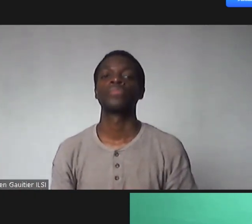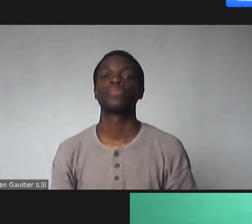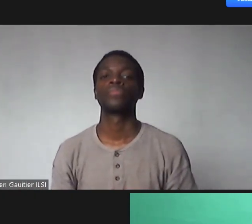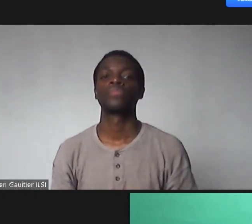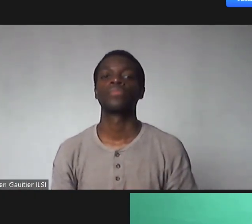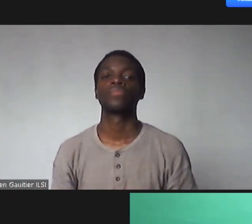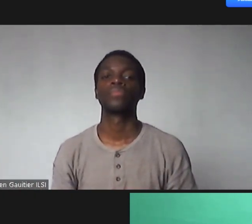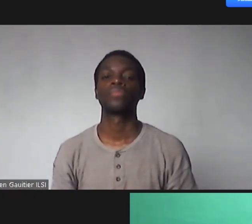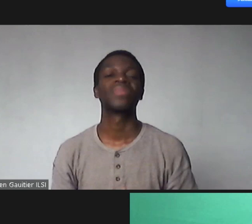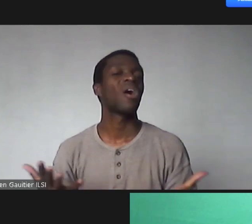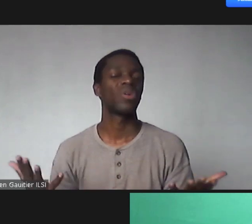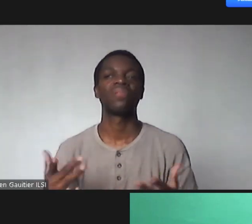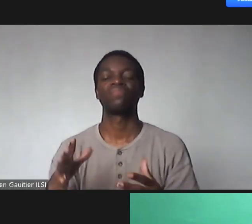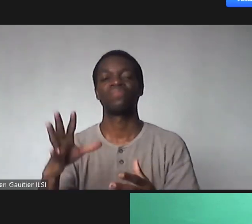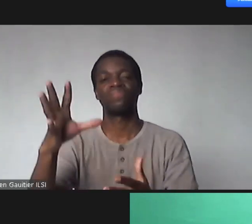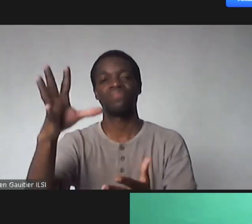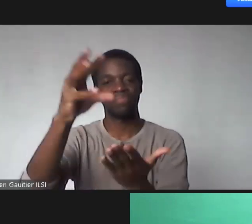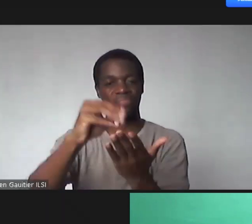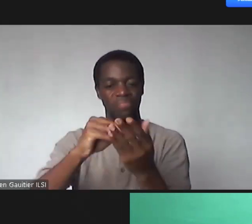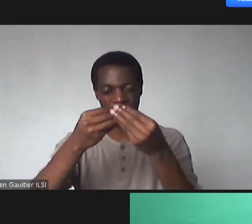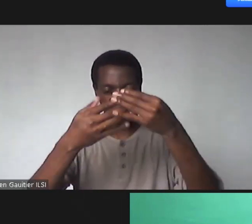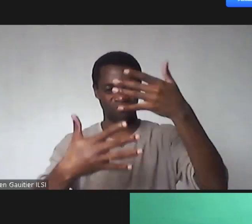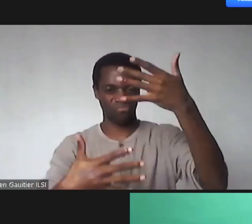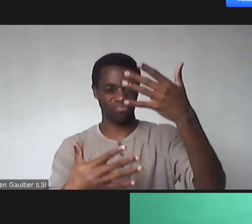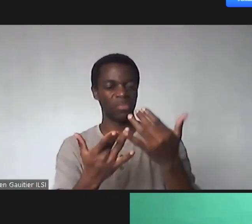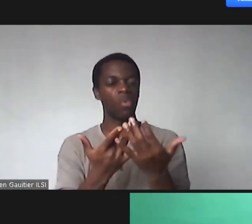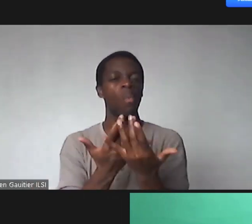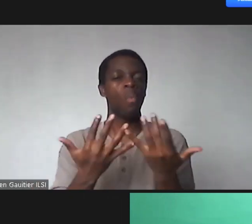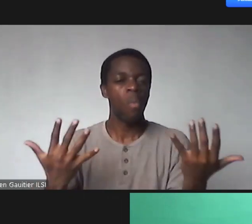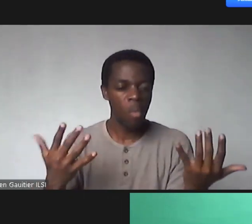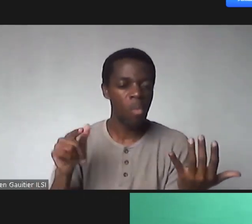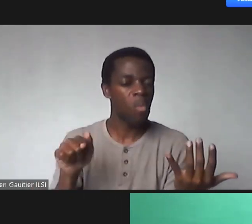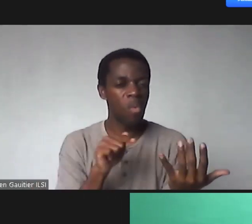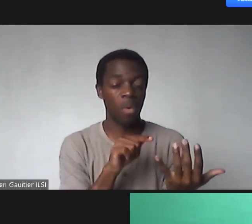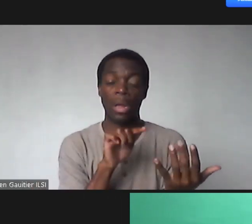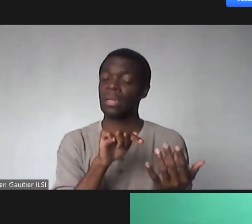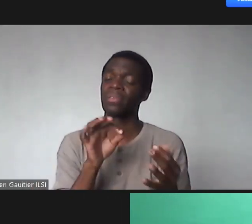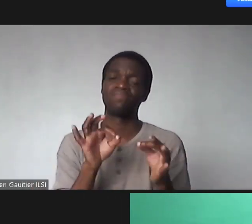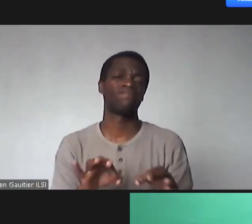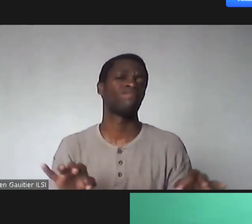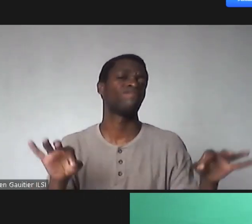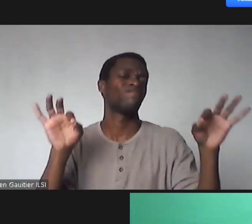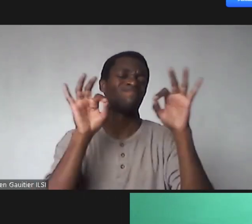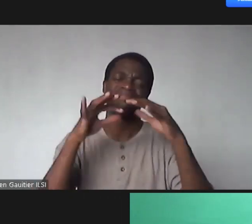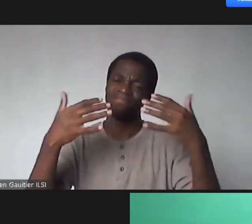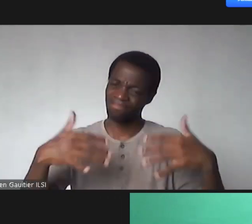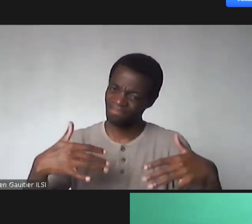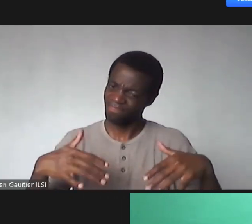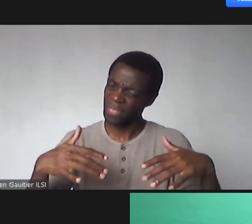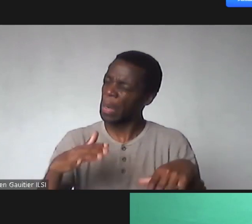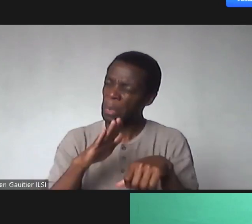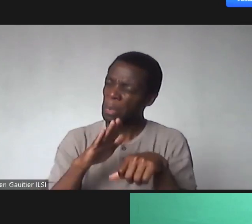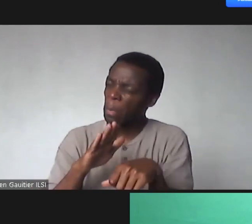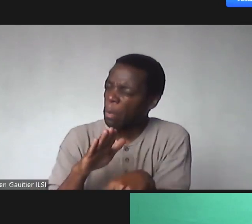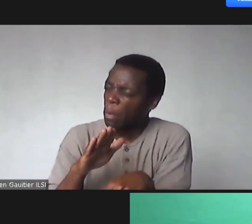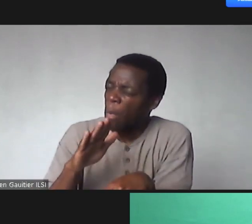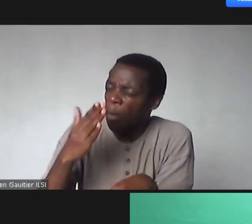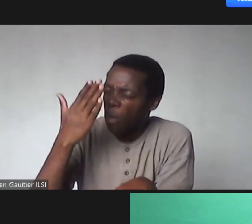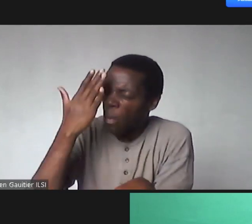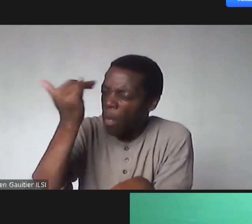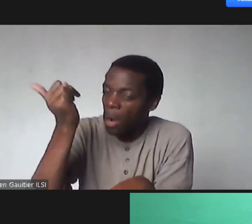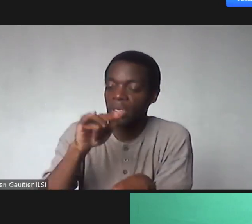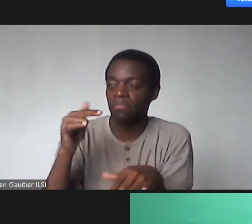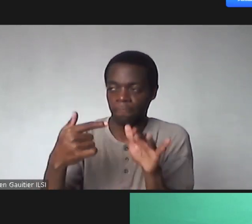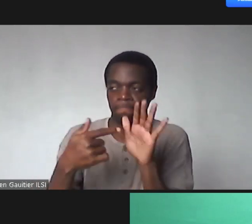desagregados que a ciência pode promover são fundamentais, isso que vamos ver agora, não? Para que são esses dados? A quem servem